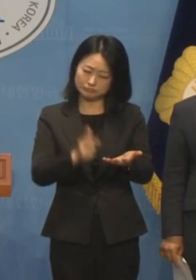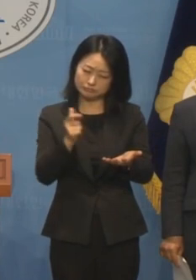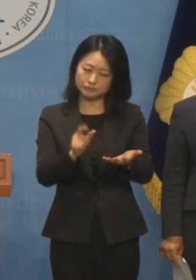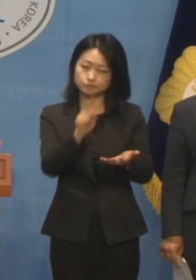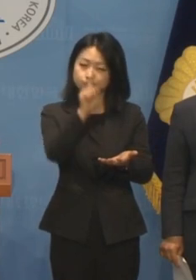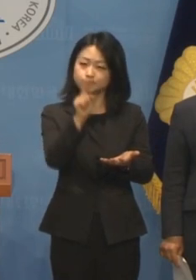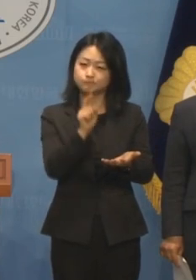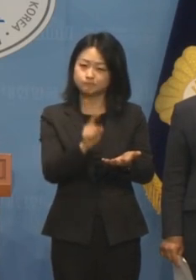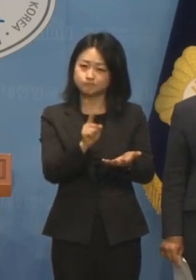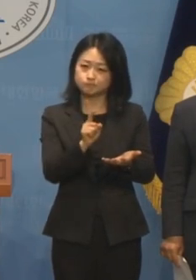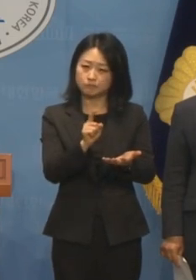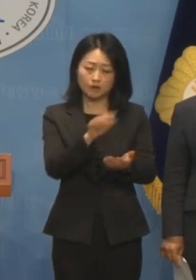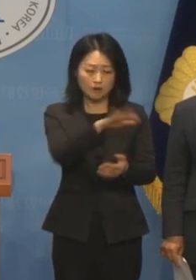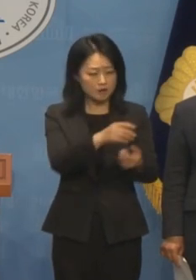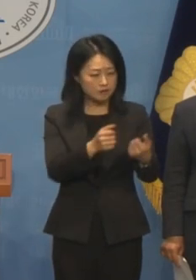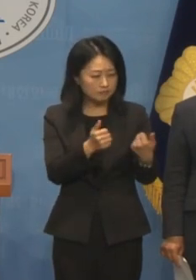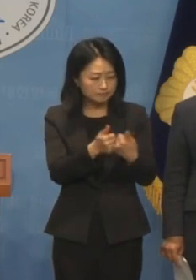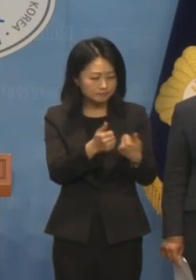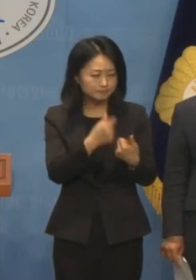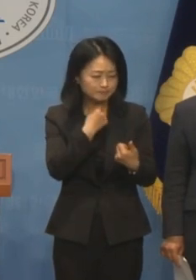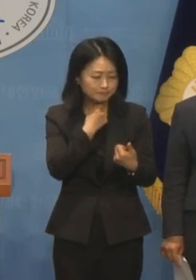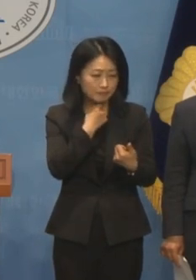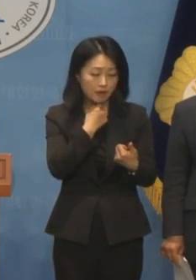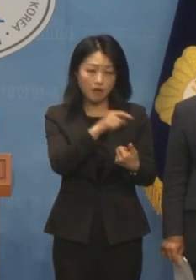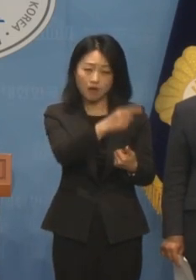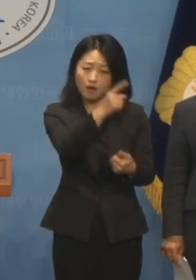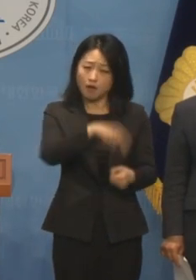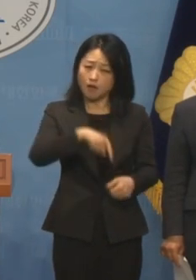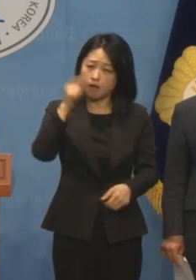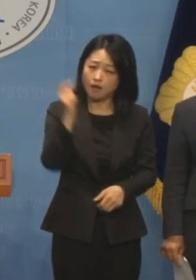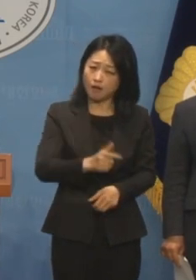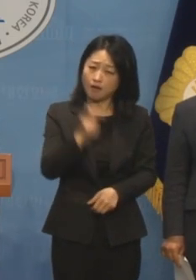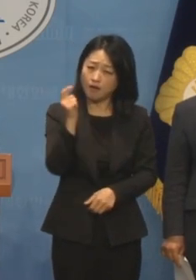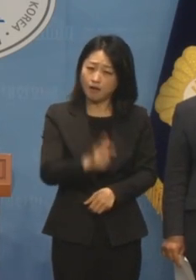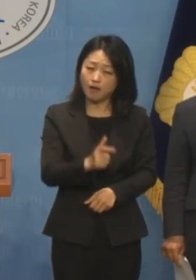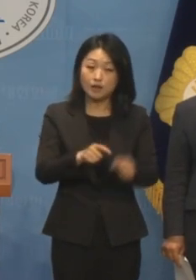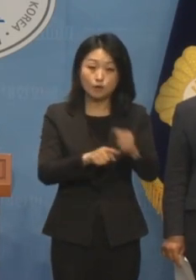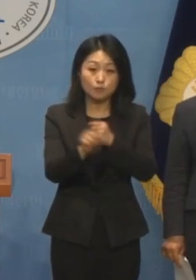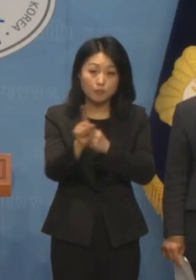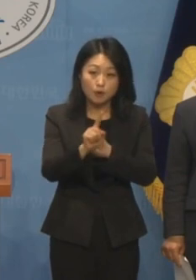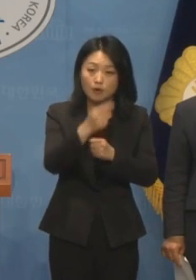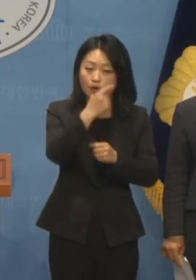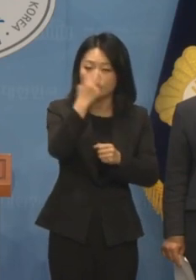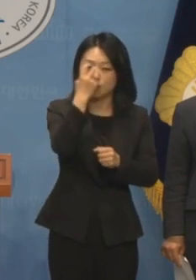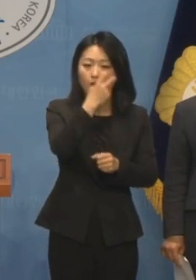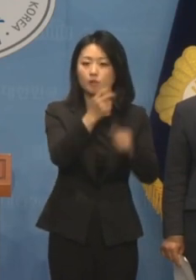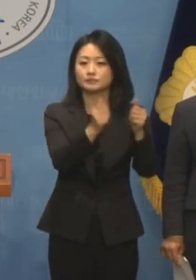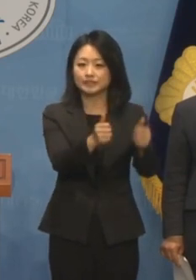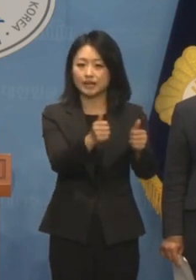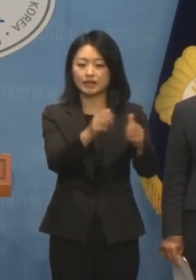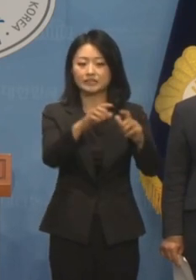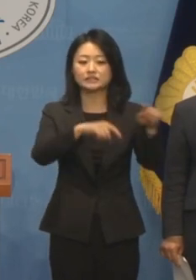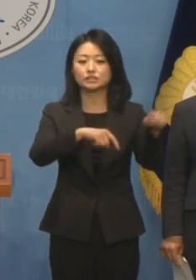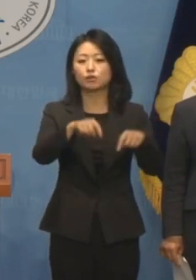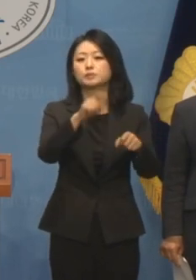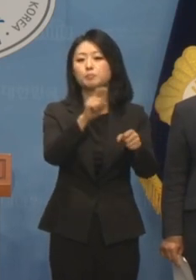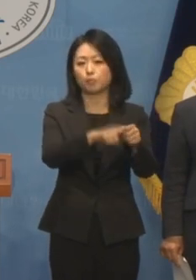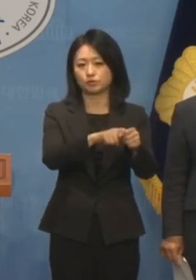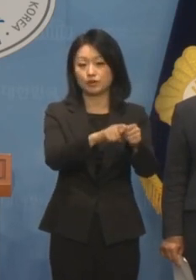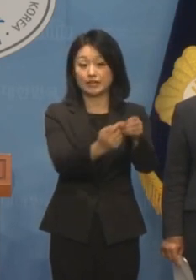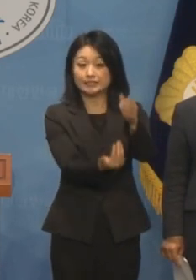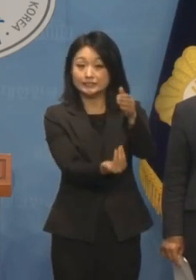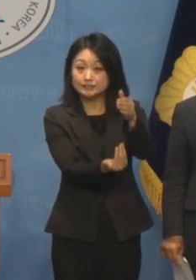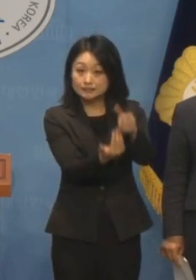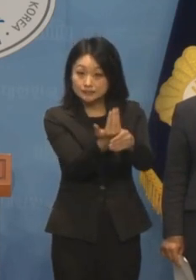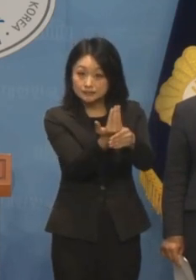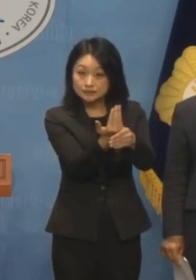왜 이렇게 면담을 하자고 그러면 피하는가? 다 그동안 검찰이 정치적인 목적으로